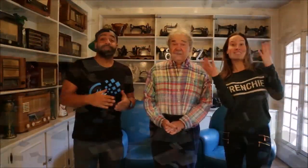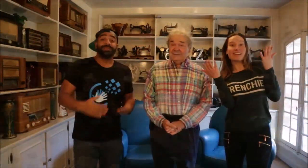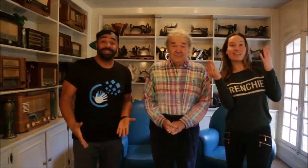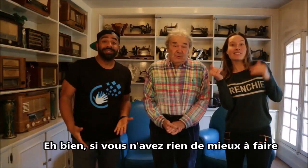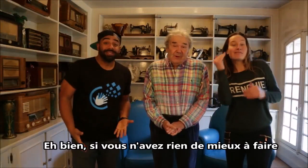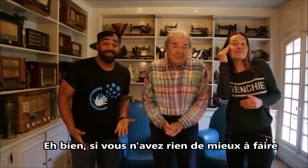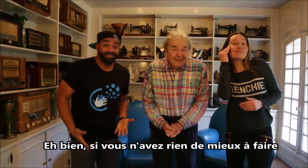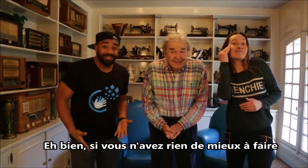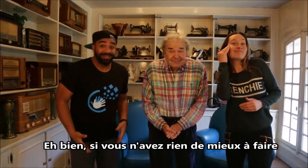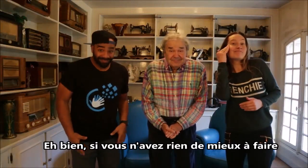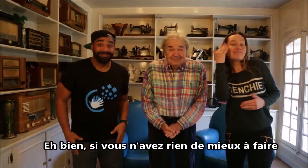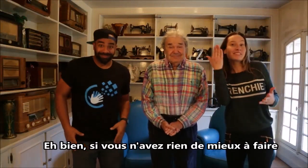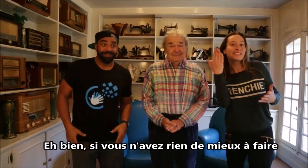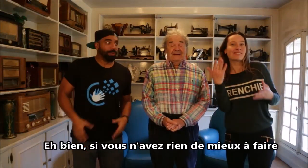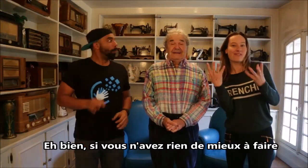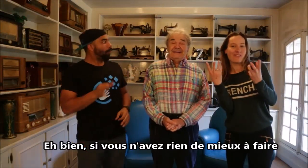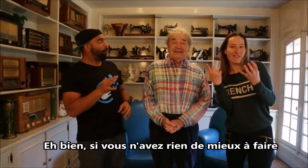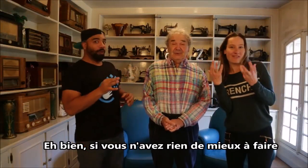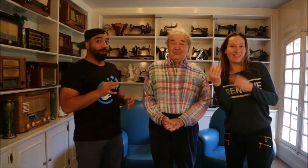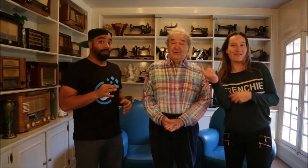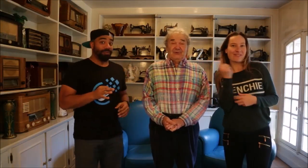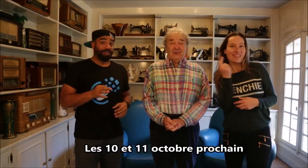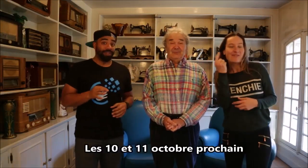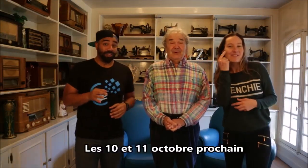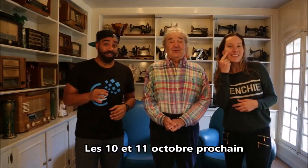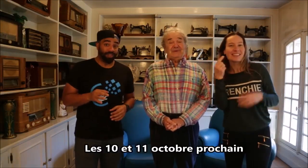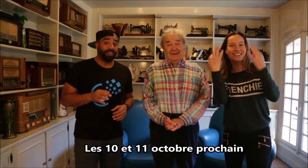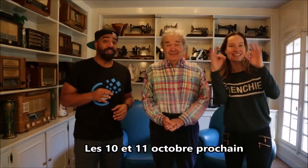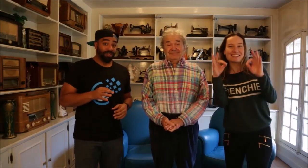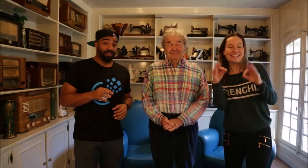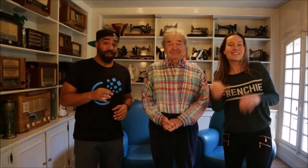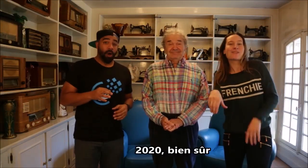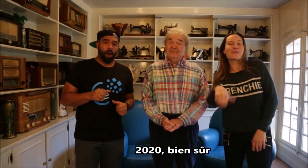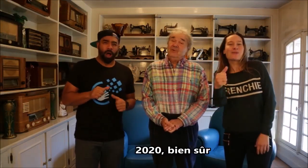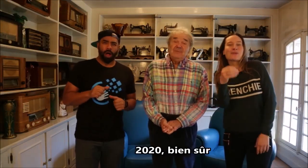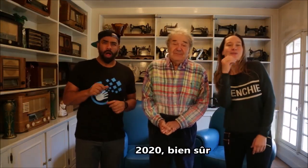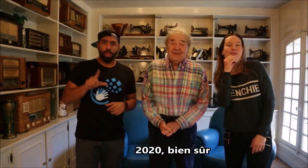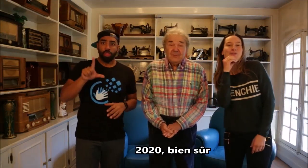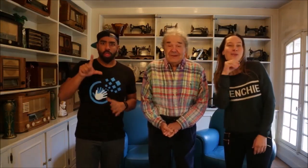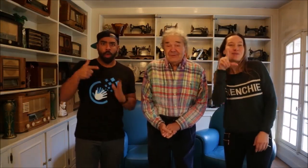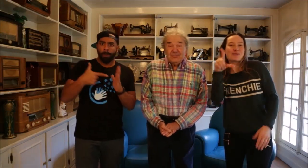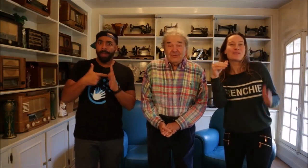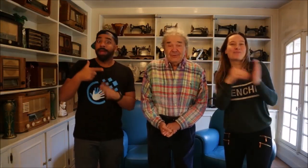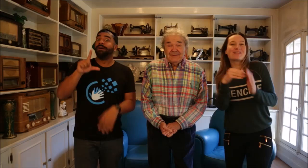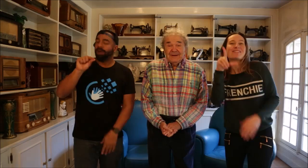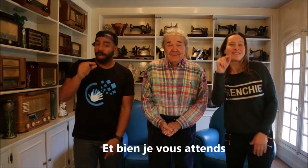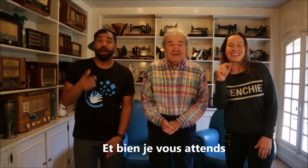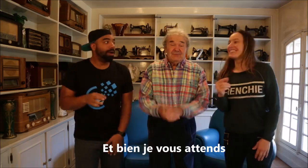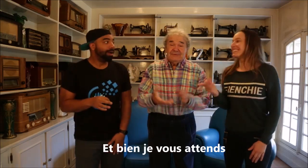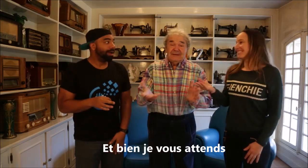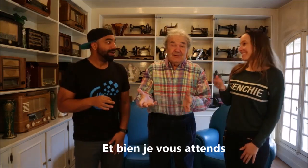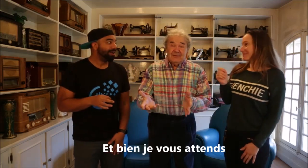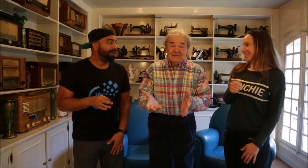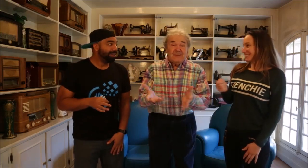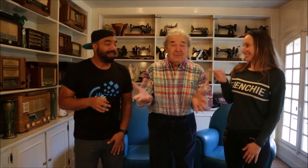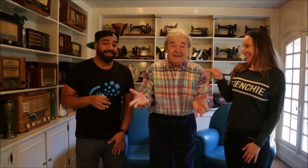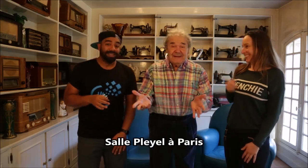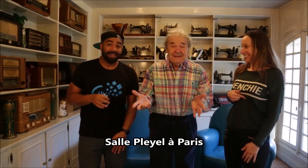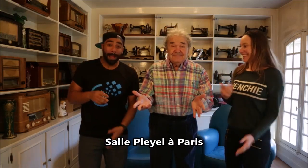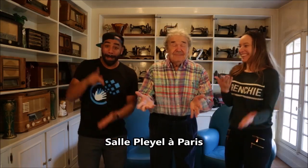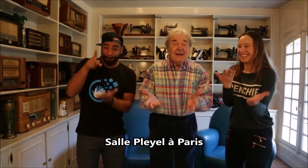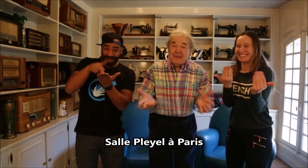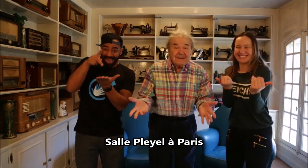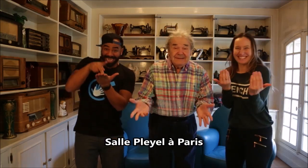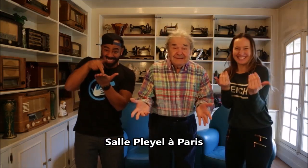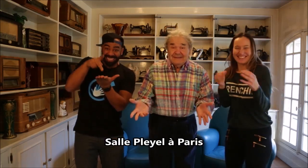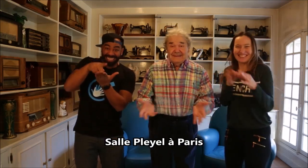Si vous n'avez rien de mieux à faire, et d'ici 11 octobre prochain, 2020 bien sûr, ben je vous attends, salle